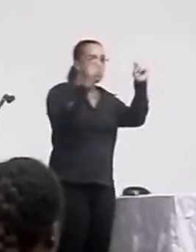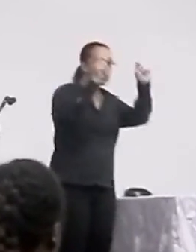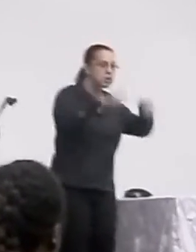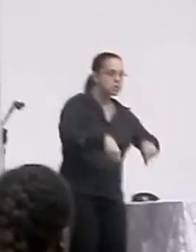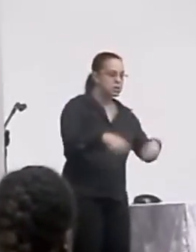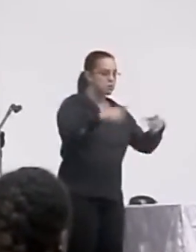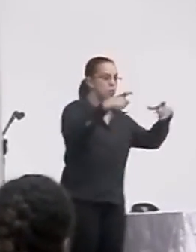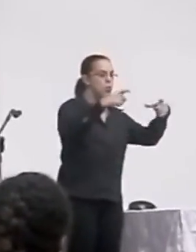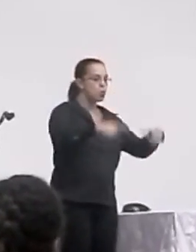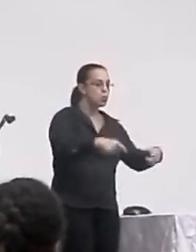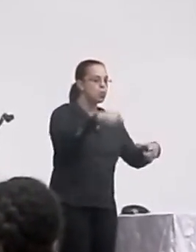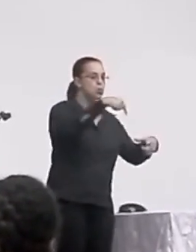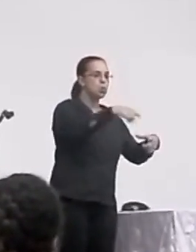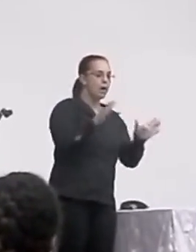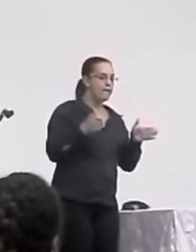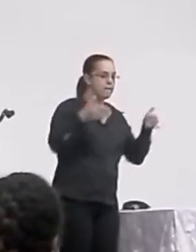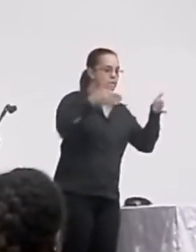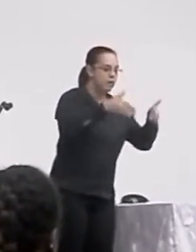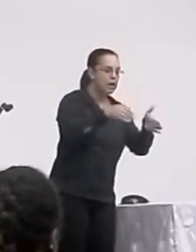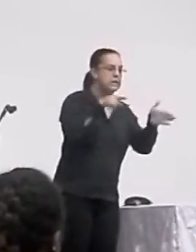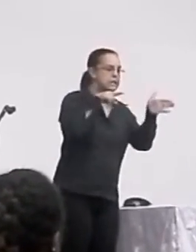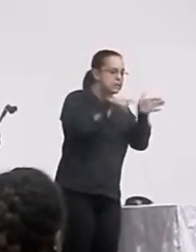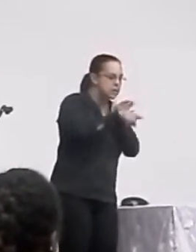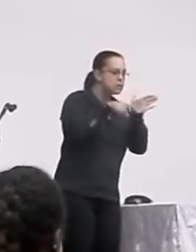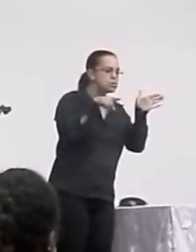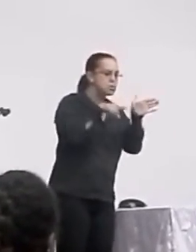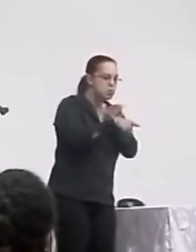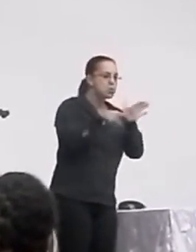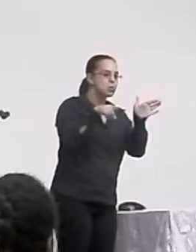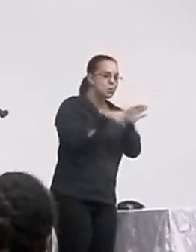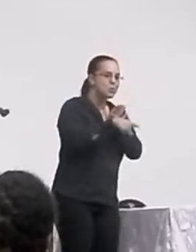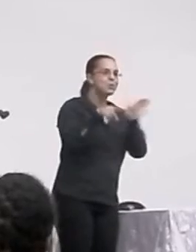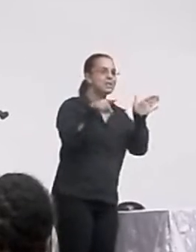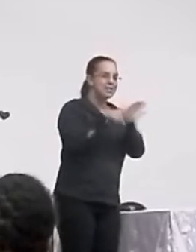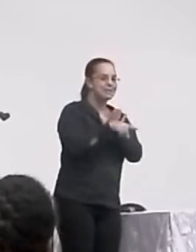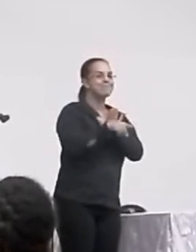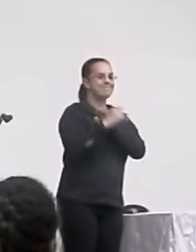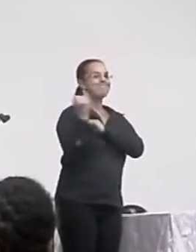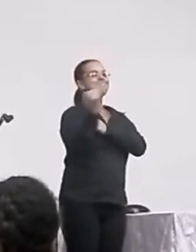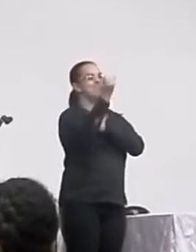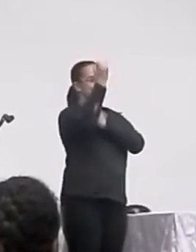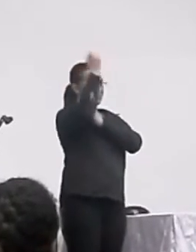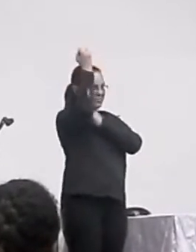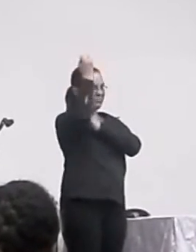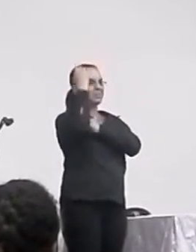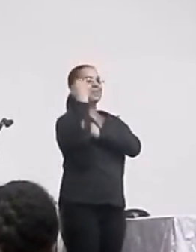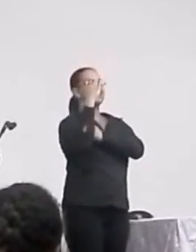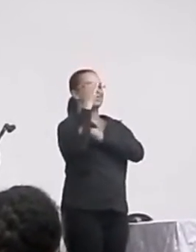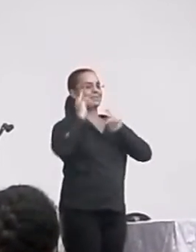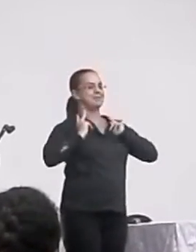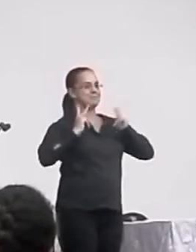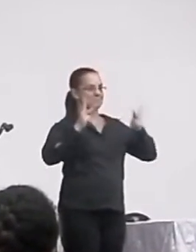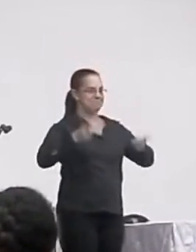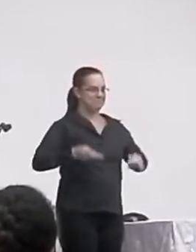isto. E isto está fazendo a importância das coisas. Bom, para já fechar,